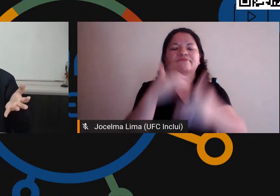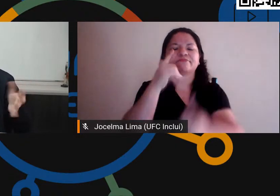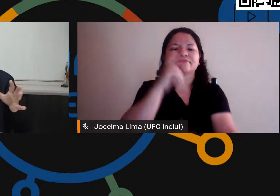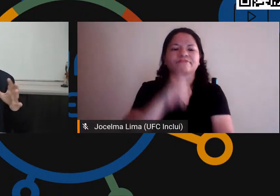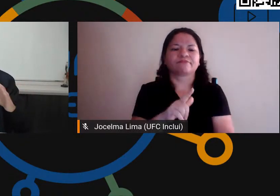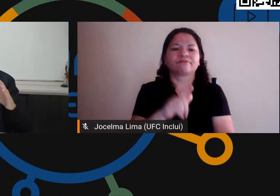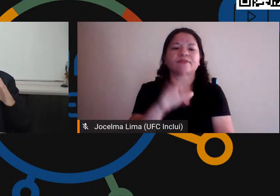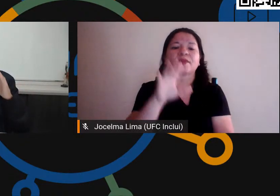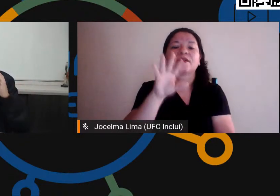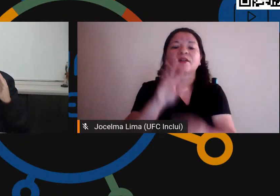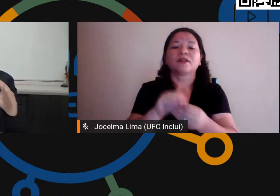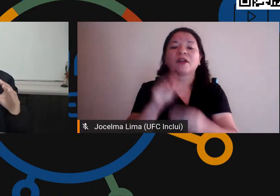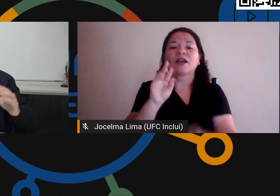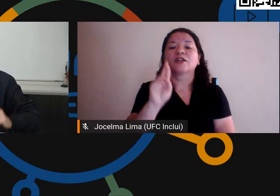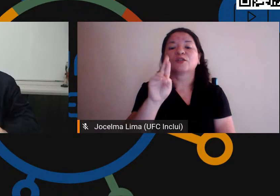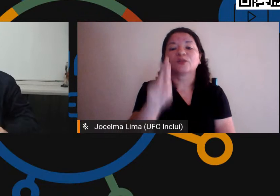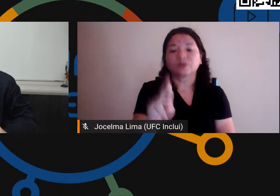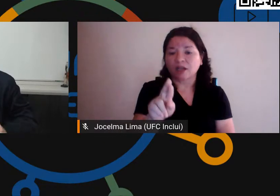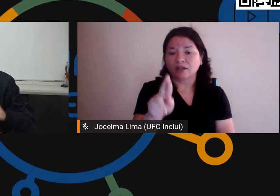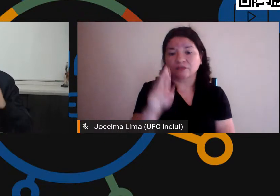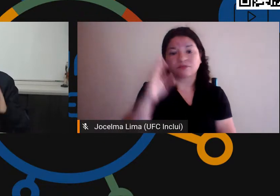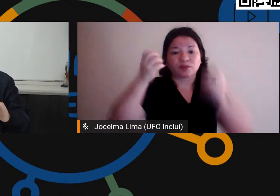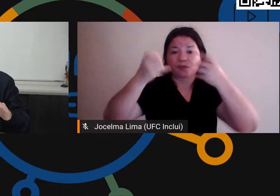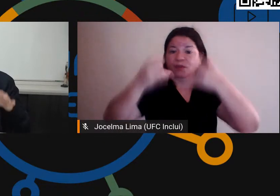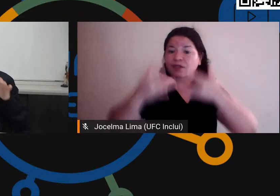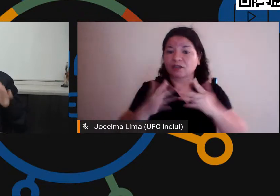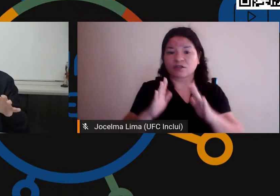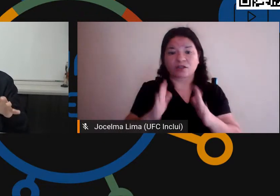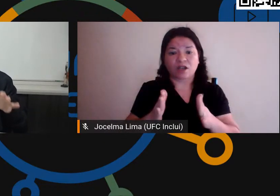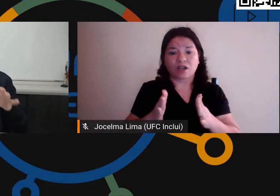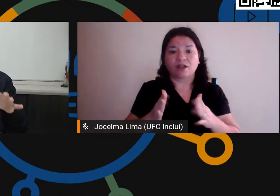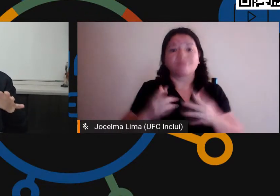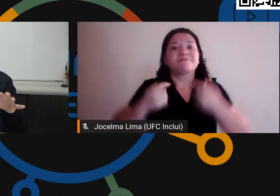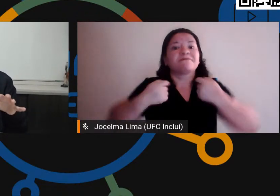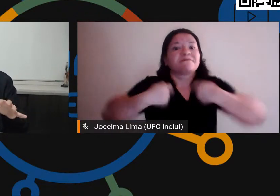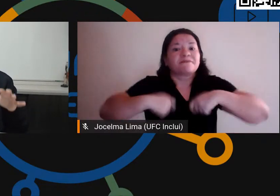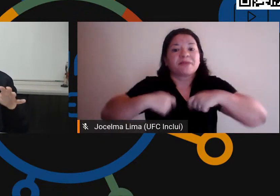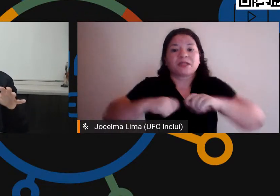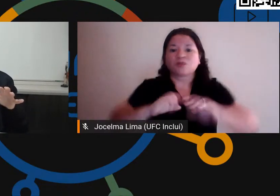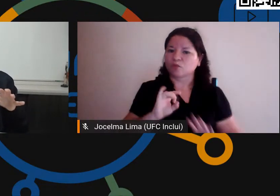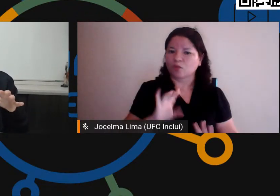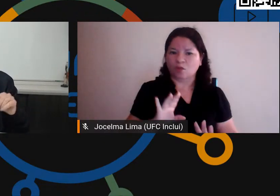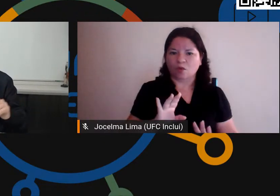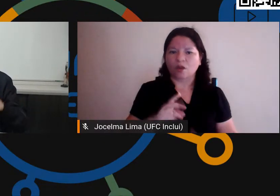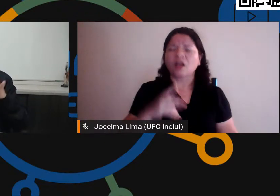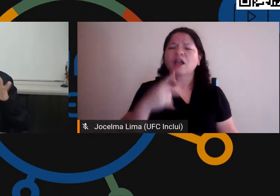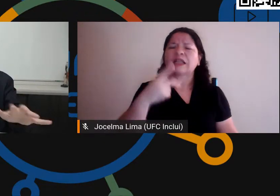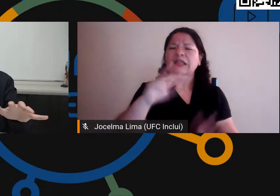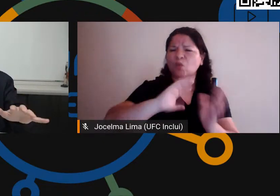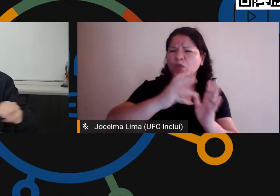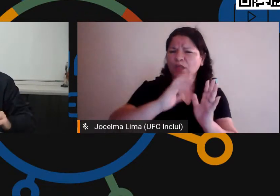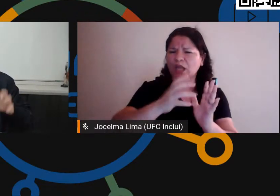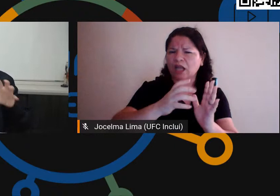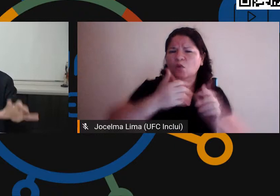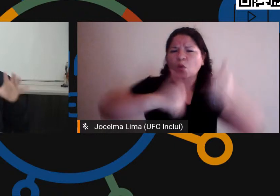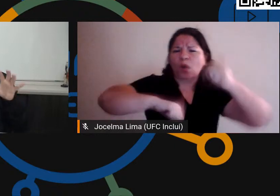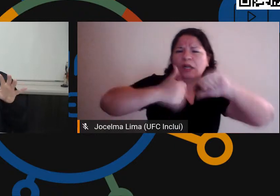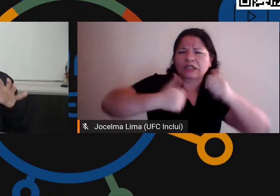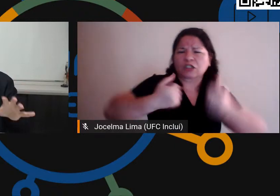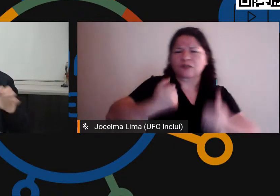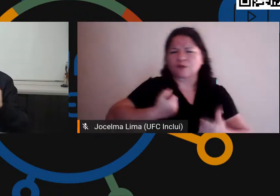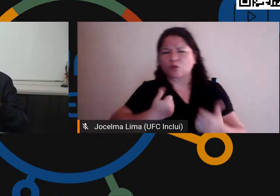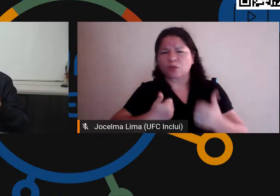Resultado, gente, eu já falei o necessário. Agora é o seguinte, não importa se seus dados são qualitativos ou quantitativos.